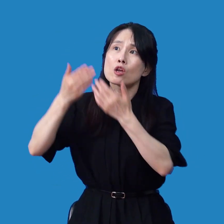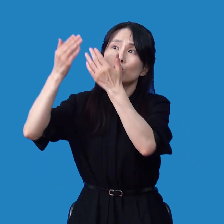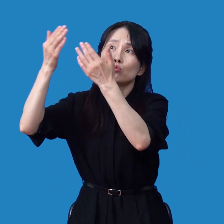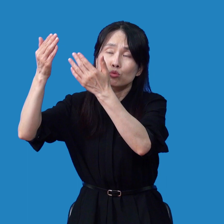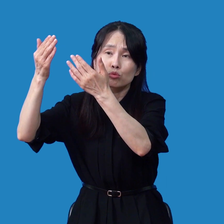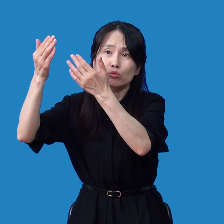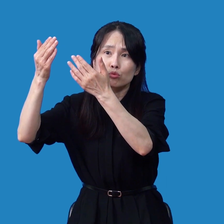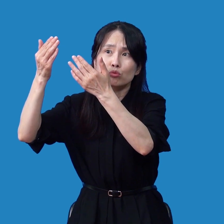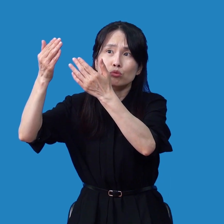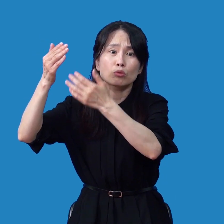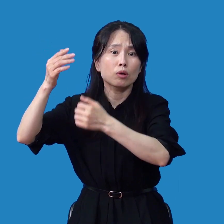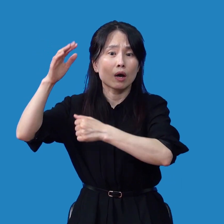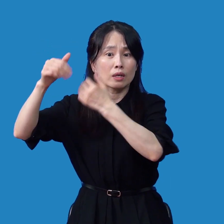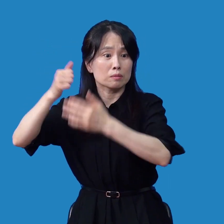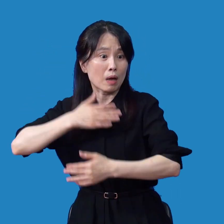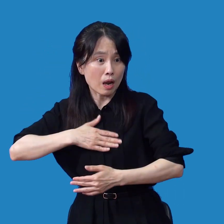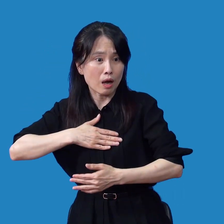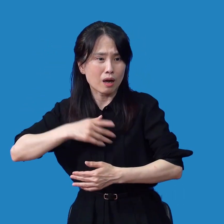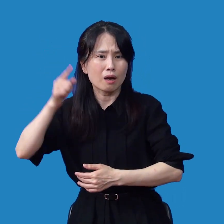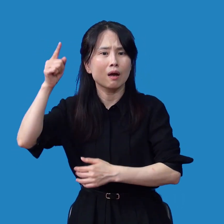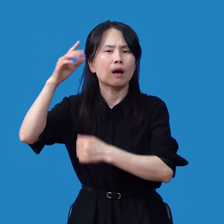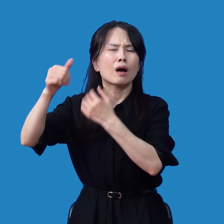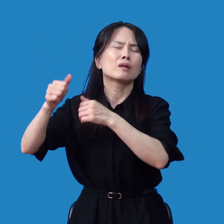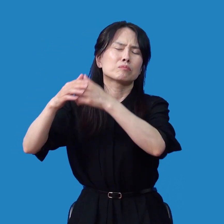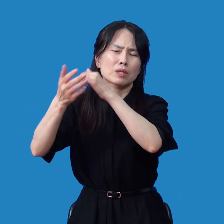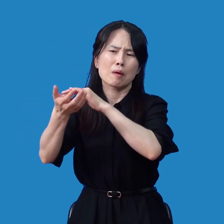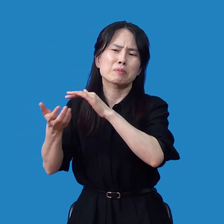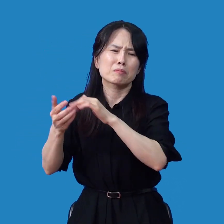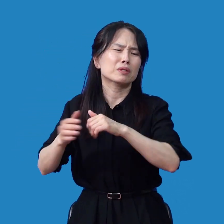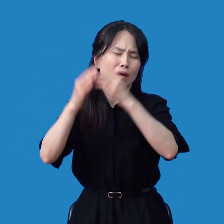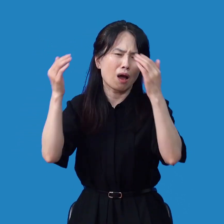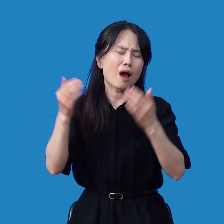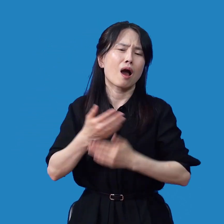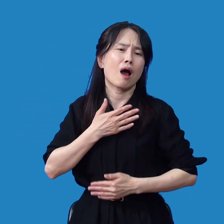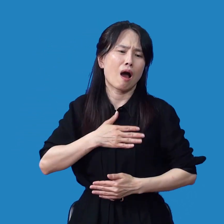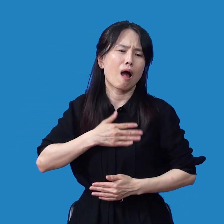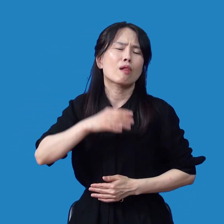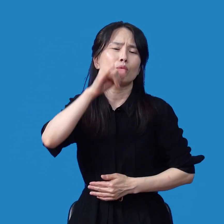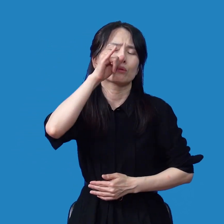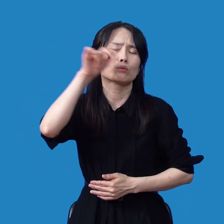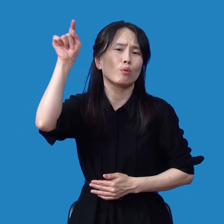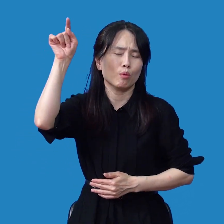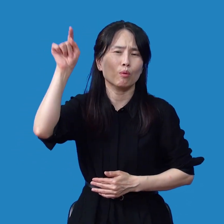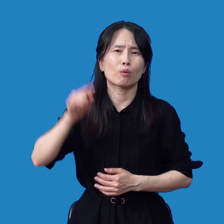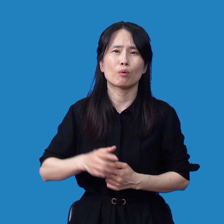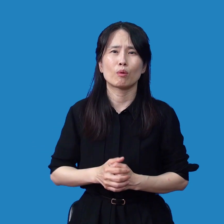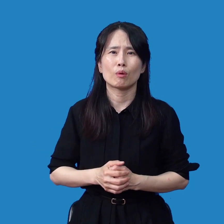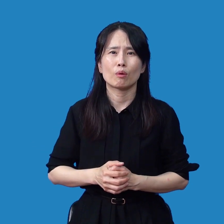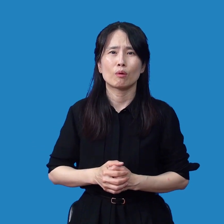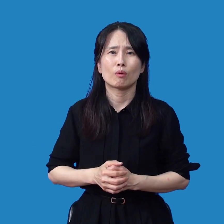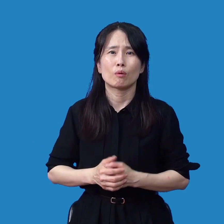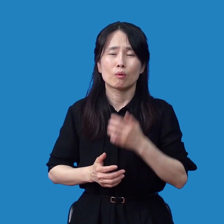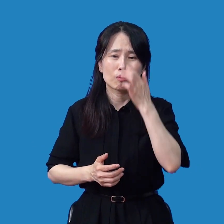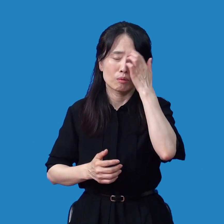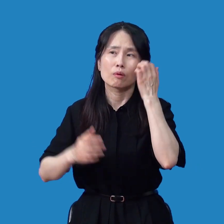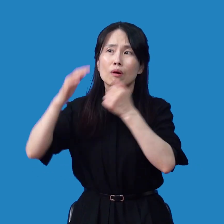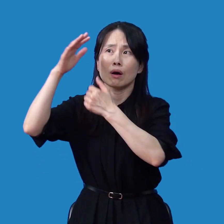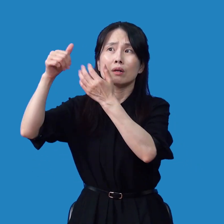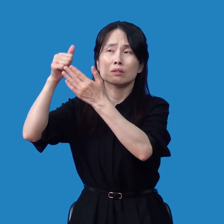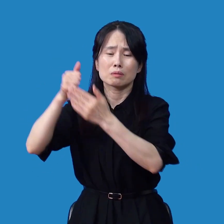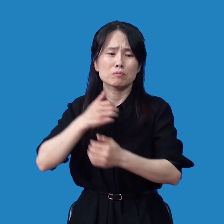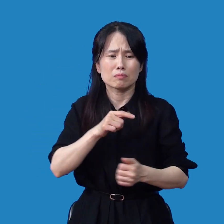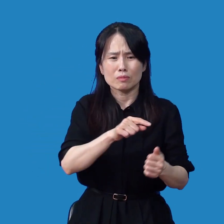그걸 모르시겠습니까? 하나님, 그 사람에게 이런 어려운 문제가 있습니다 하니까 하나님은